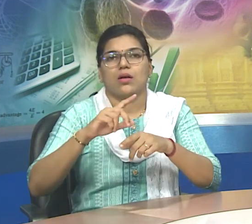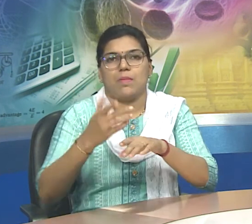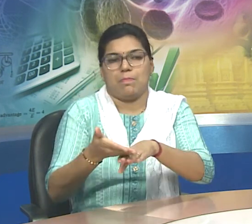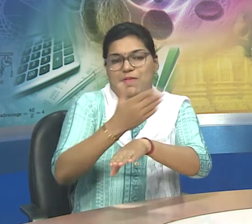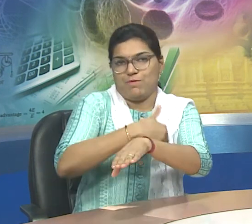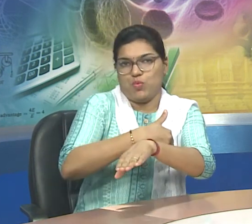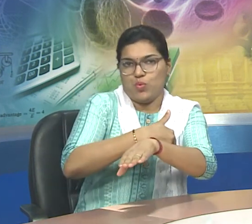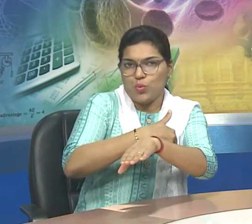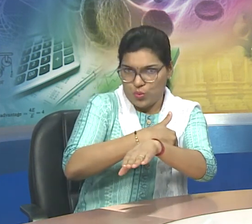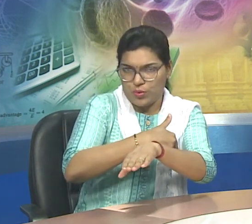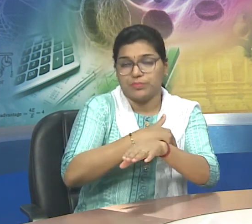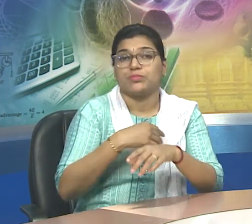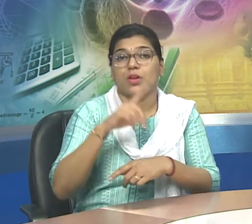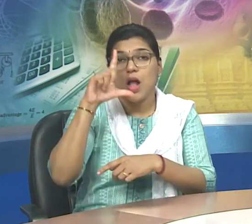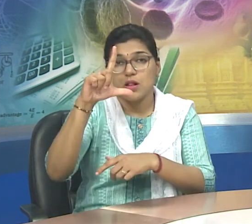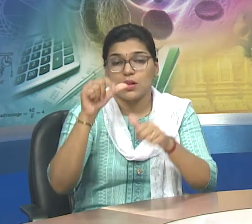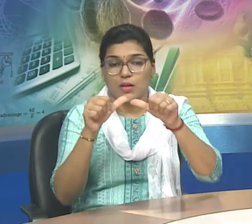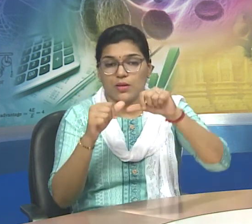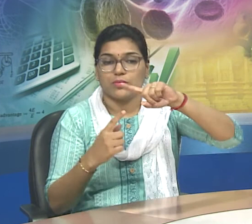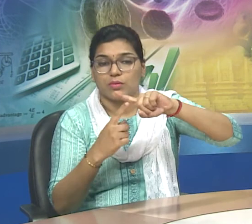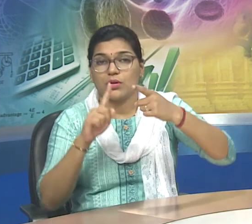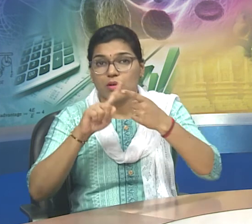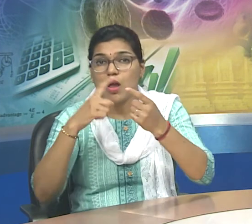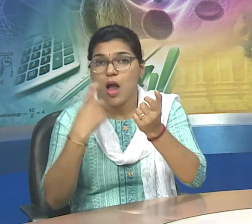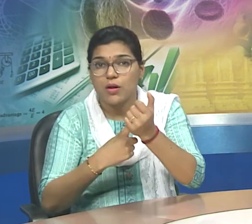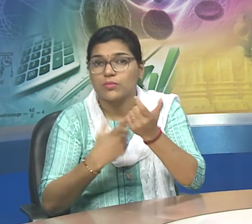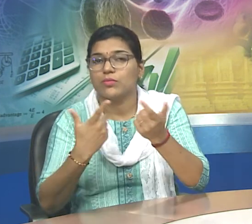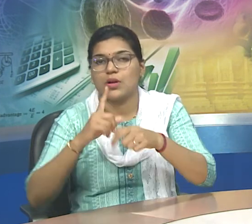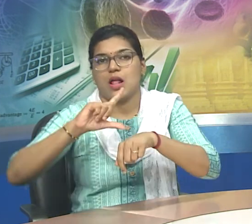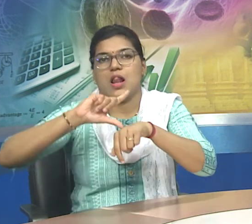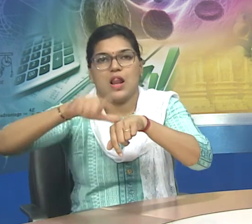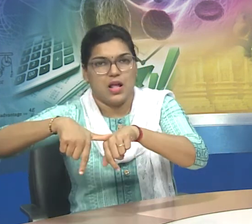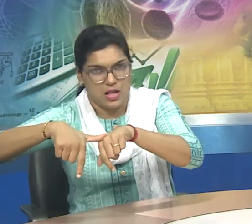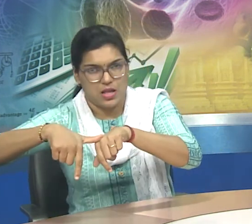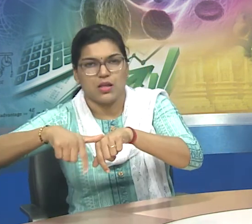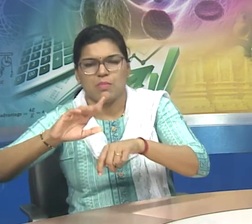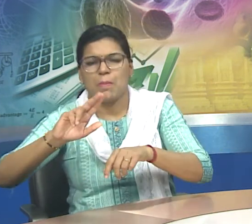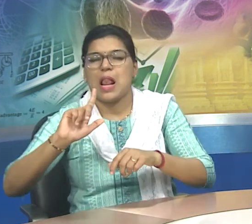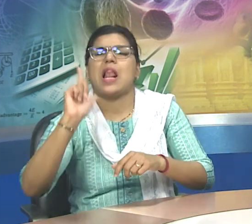लेटर। प्रायर मतलब पहले और लेटर मतलब बाद में।